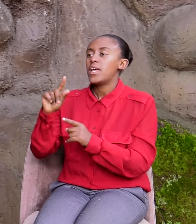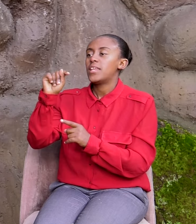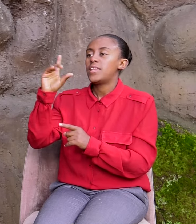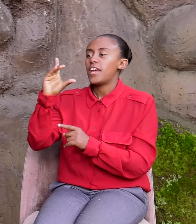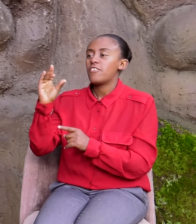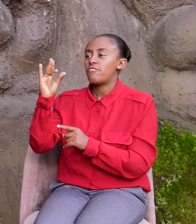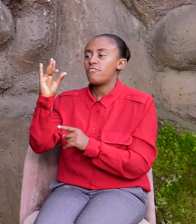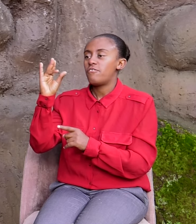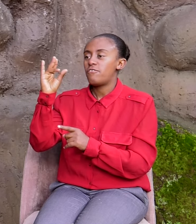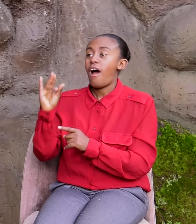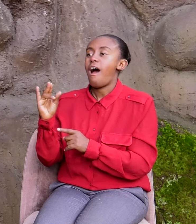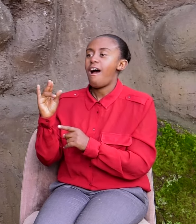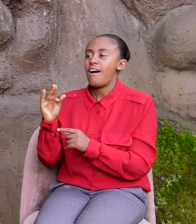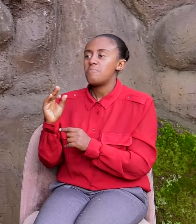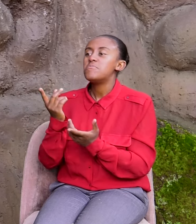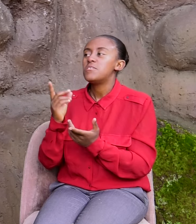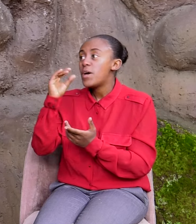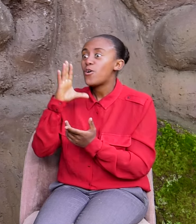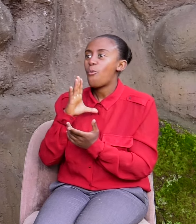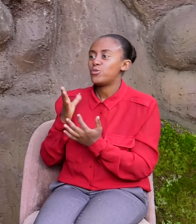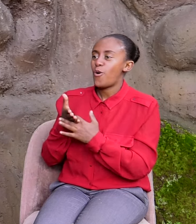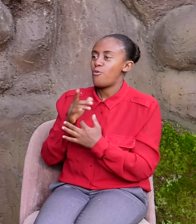ቲክቫህ የገባሁት ያው በሰዎች ነው።